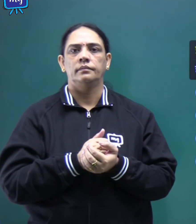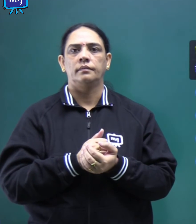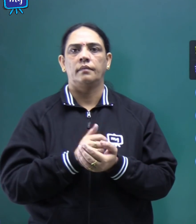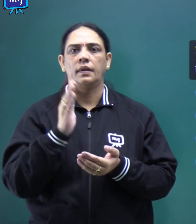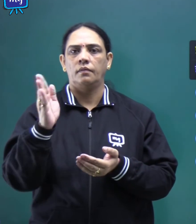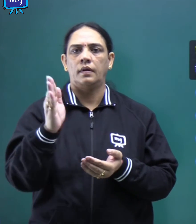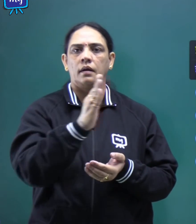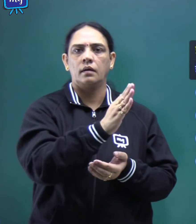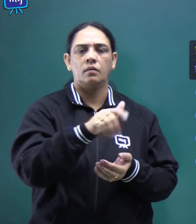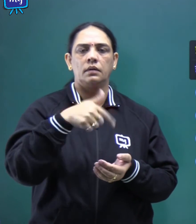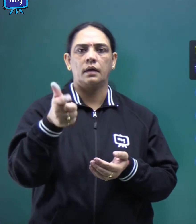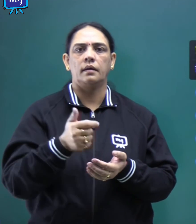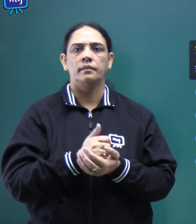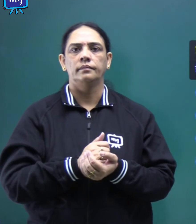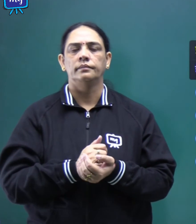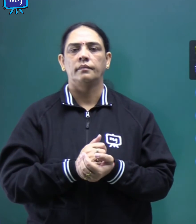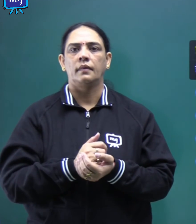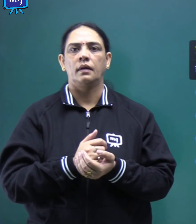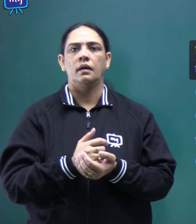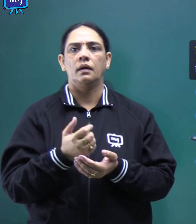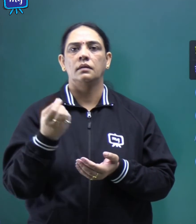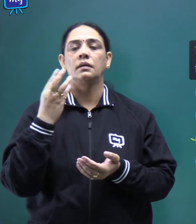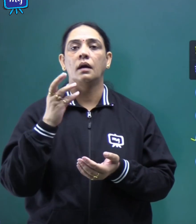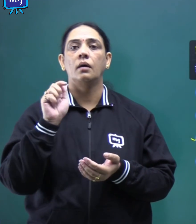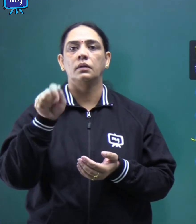फलक होते हैं, कितने होते हैं?